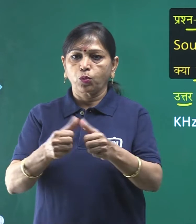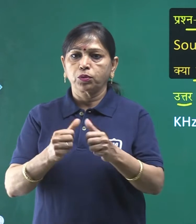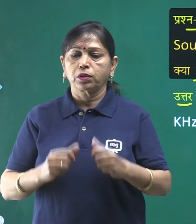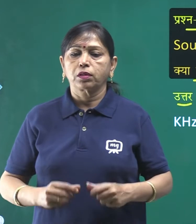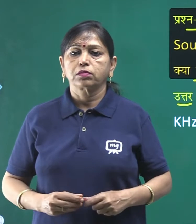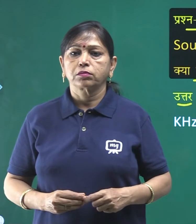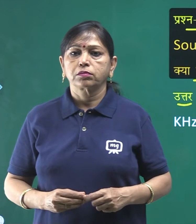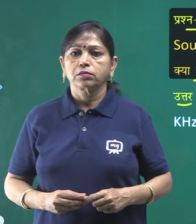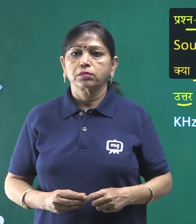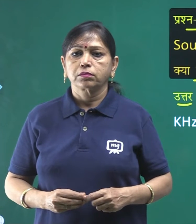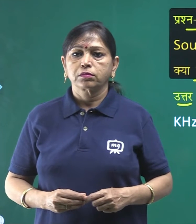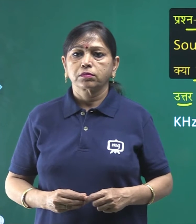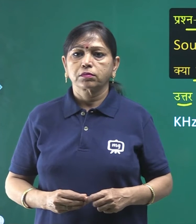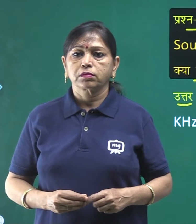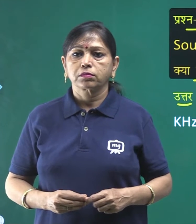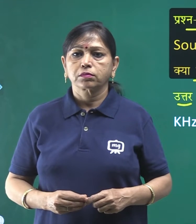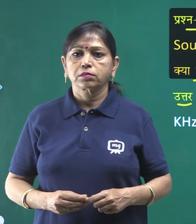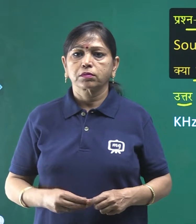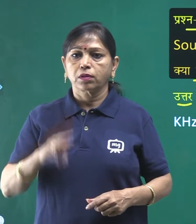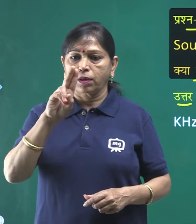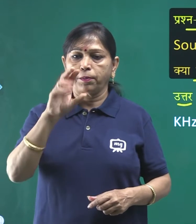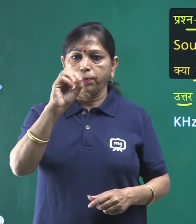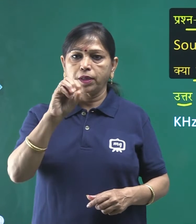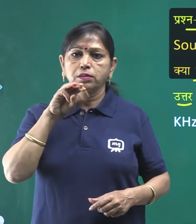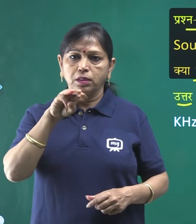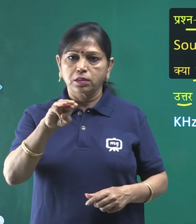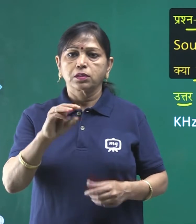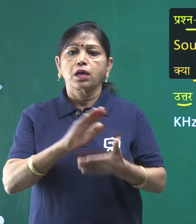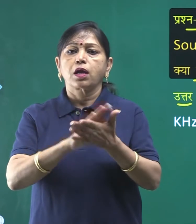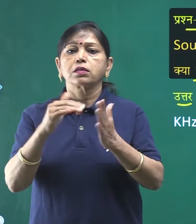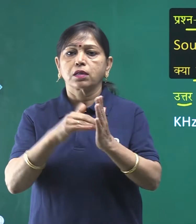उत्तर, 20,000 हर्ट्ज